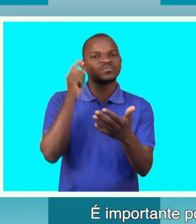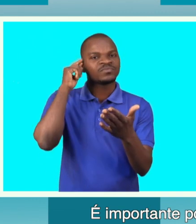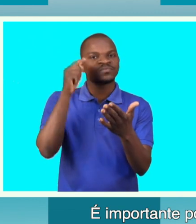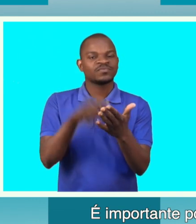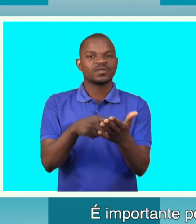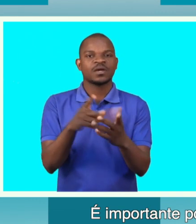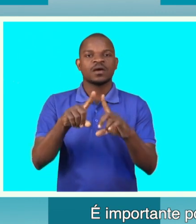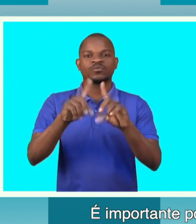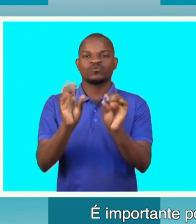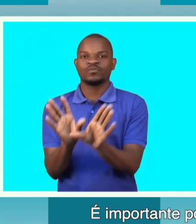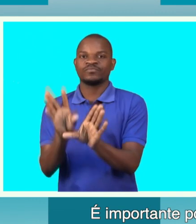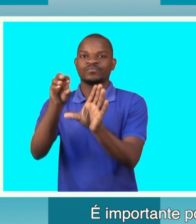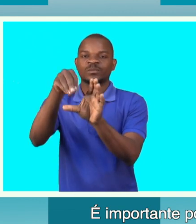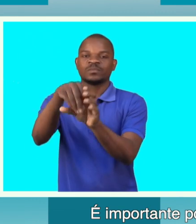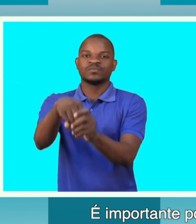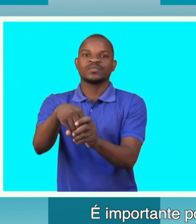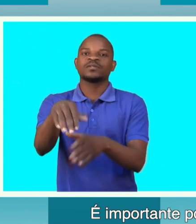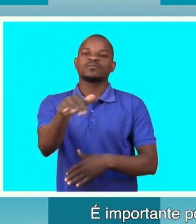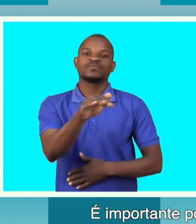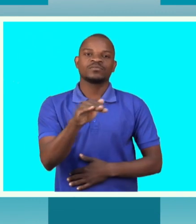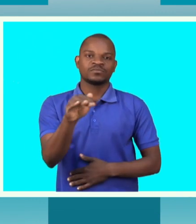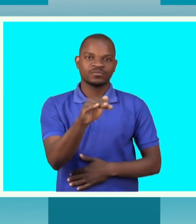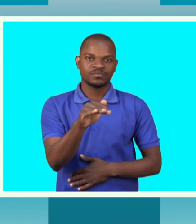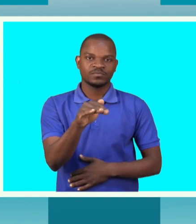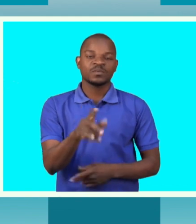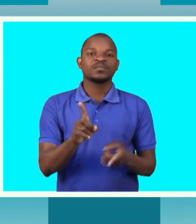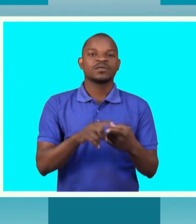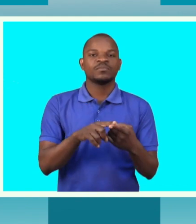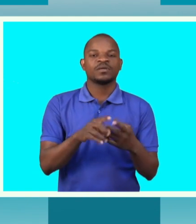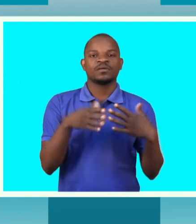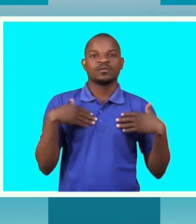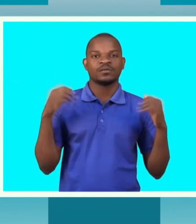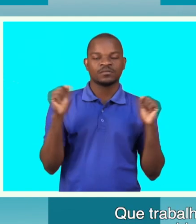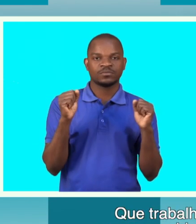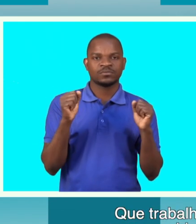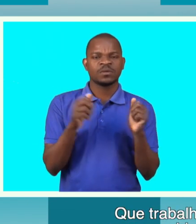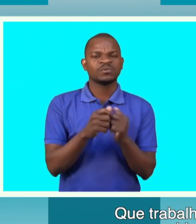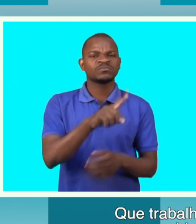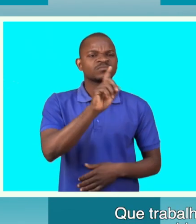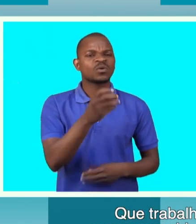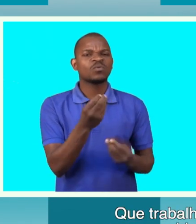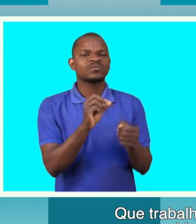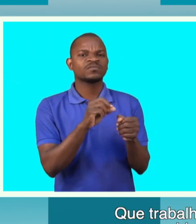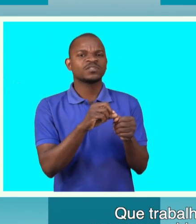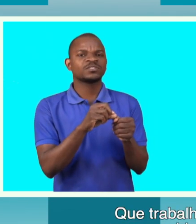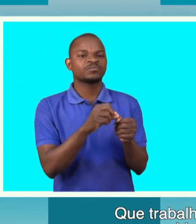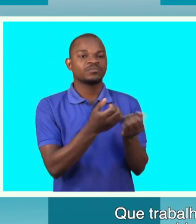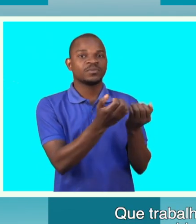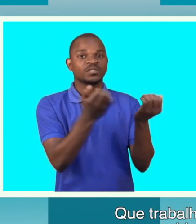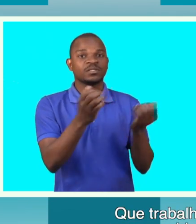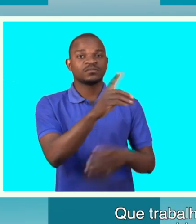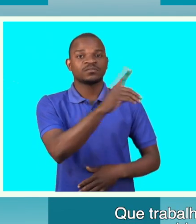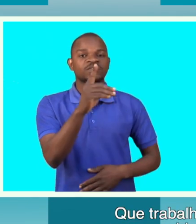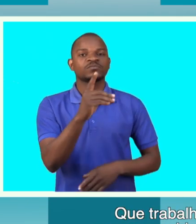um meio de inserção social, não só desporto, é saúde. O trabalho tem feito para que as crianças com necessidade